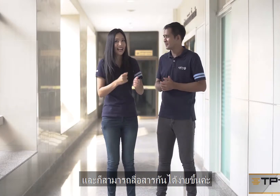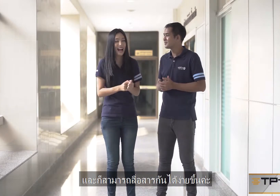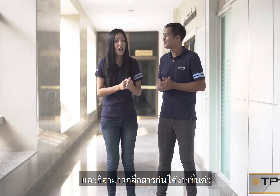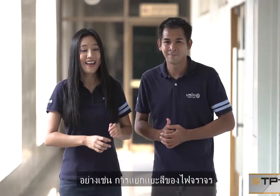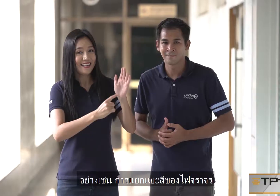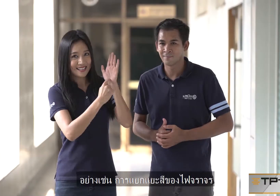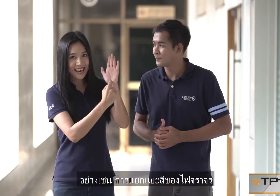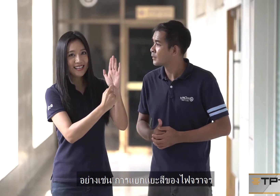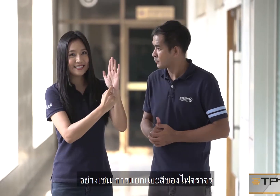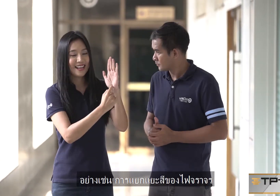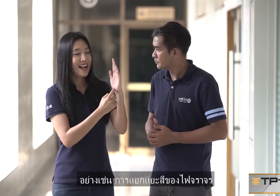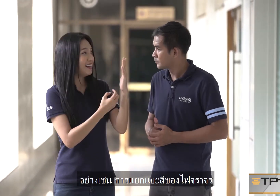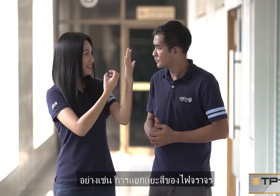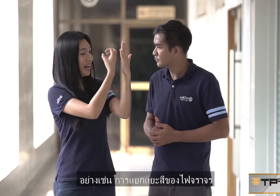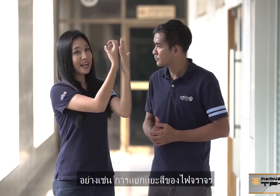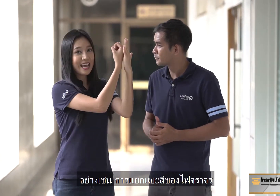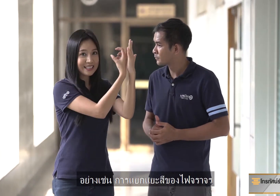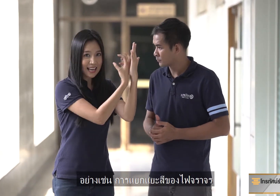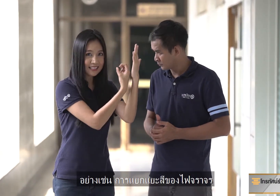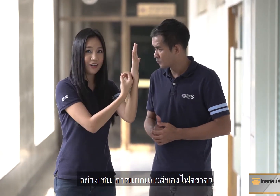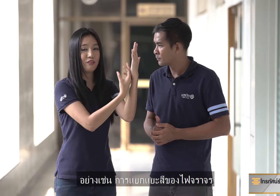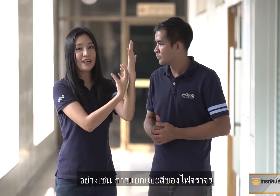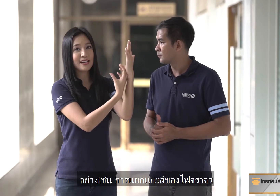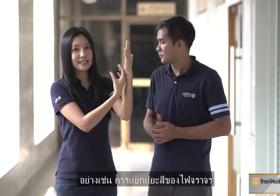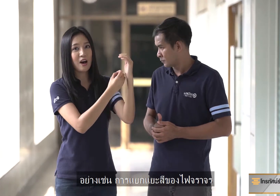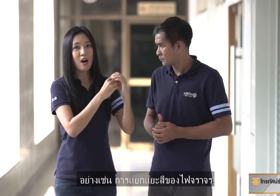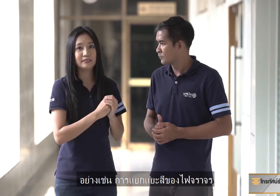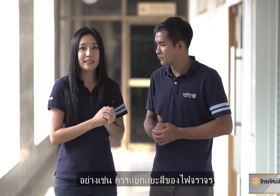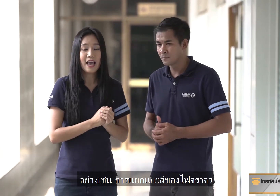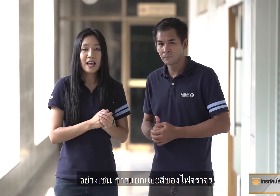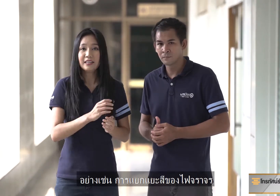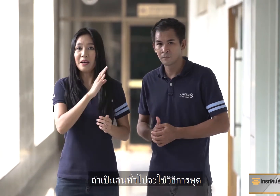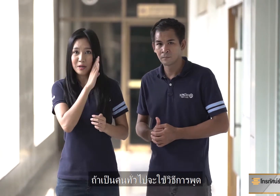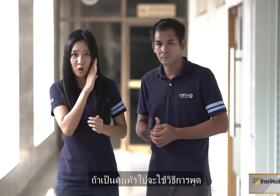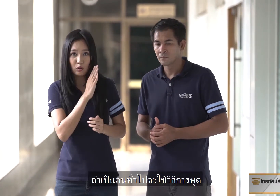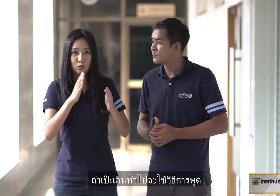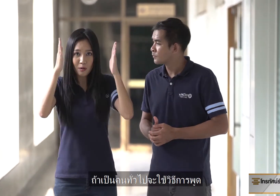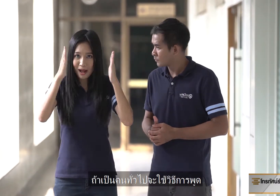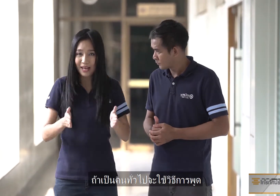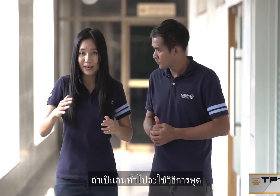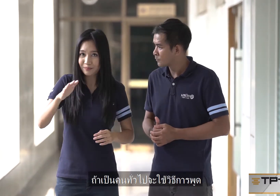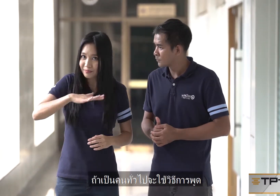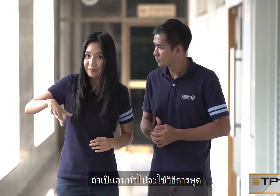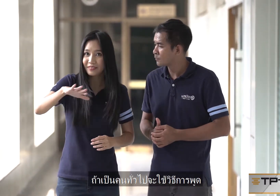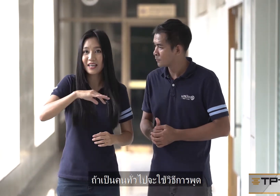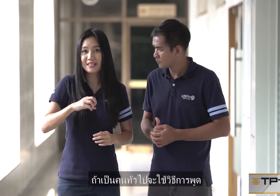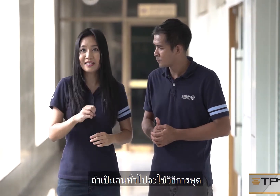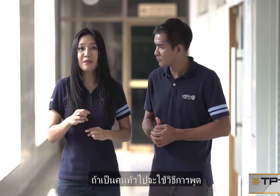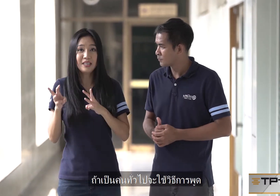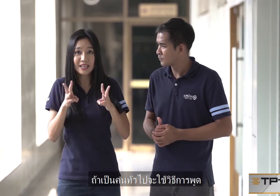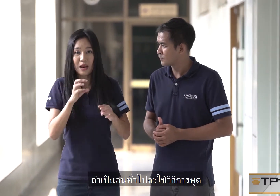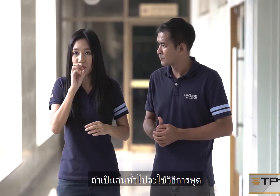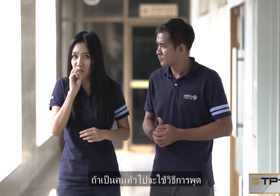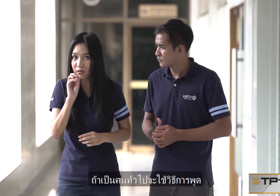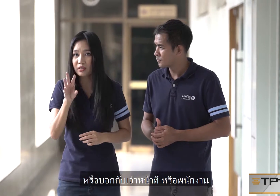ขึ้นค่ะอย่างเช่นการแยกแยะสีของไฟจราจรถ้าเป็นคนทั่วไปจ